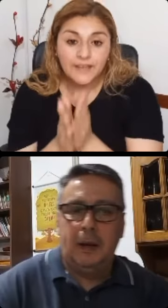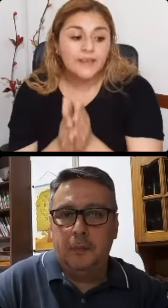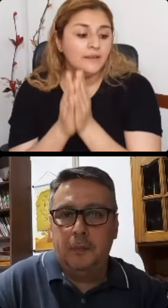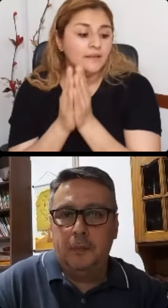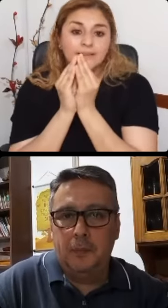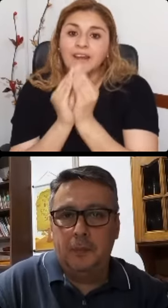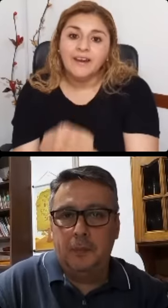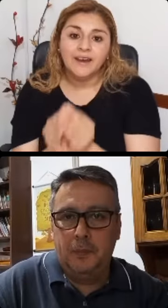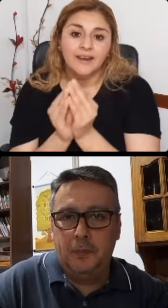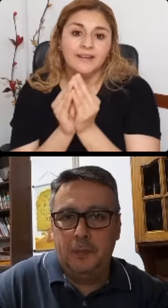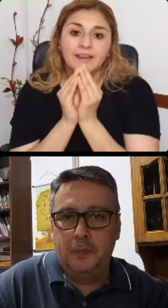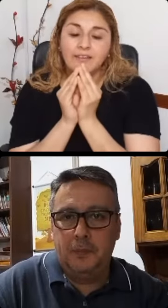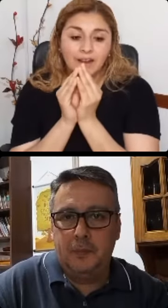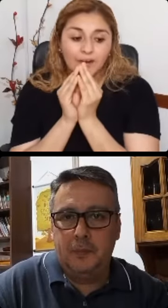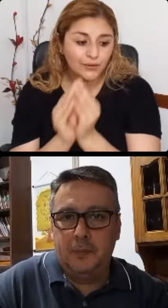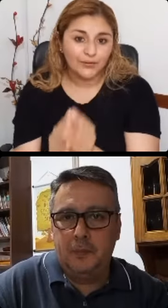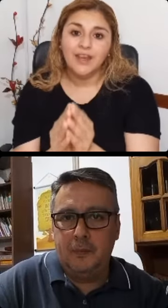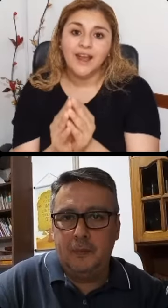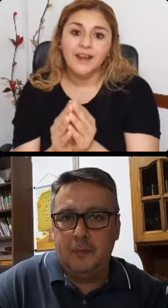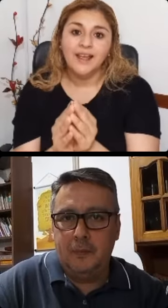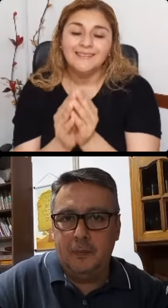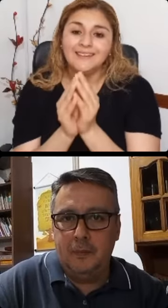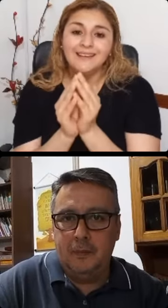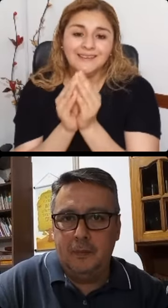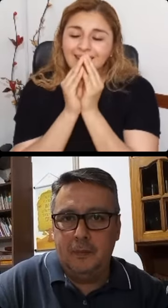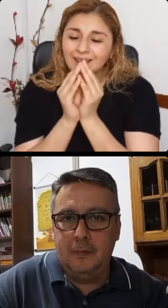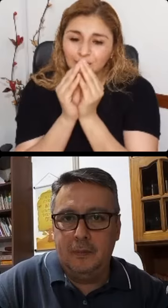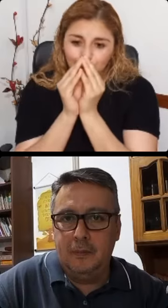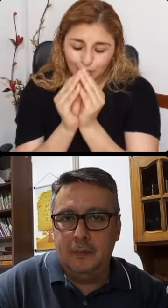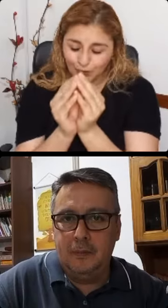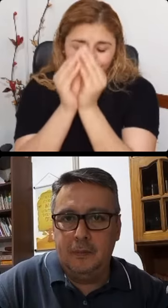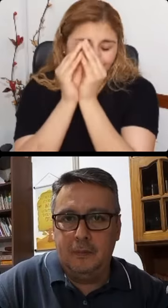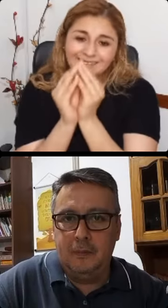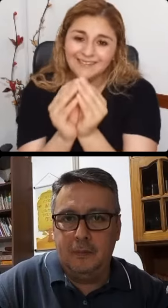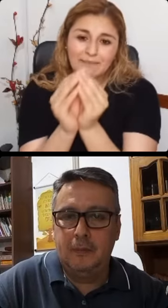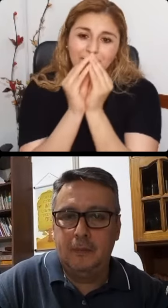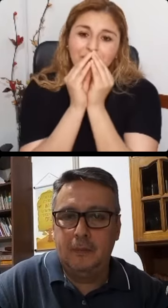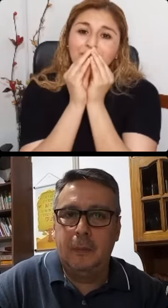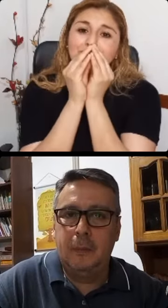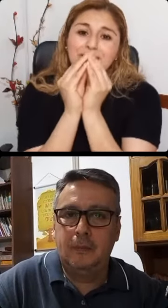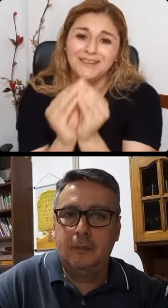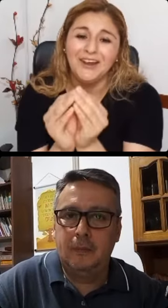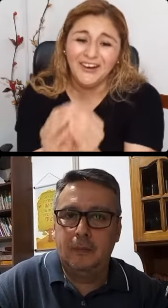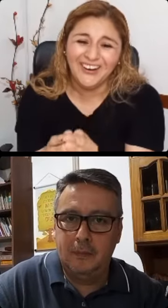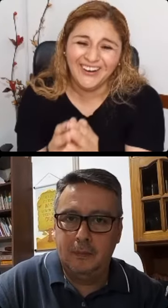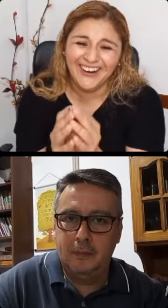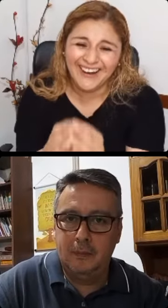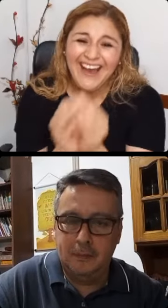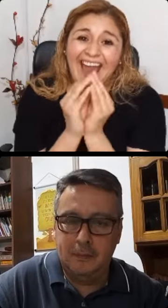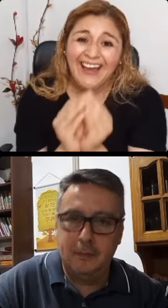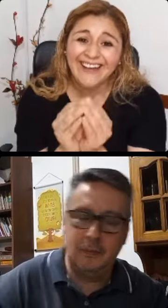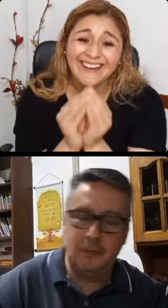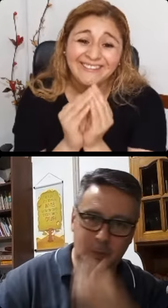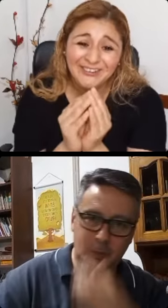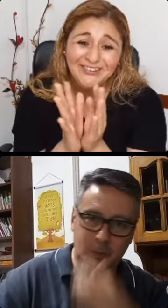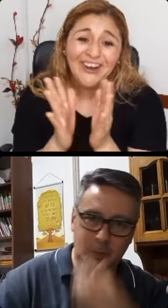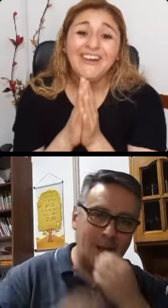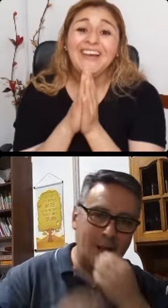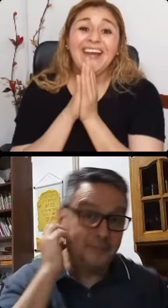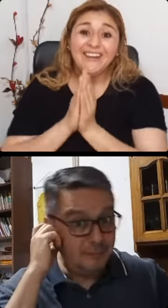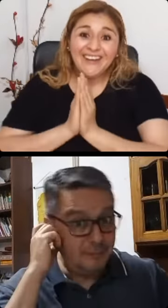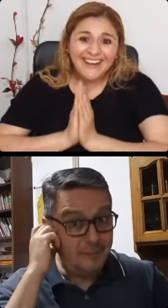sí trabaja trabaja en lo social Satanás es tan astuto no descansa pero en un momento es tan